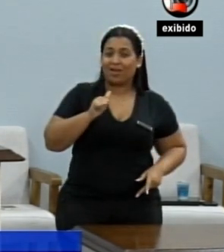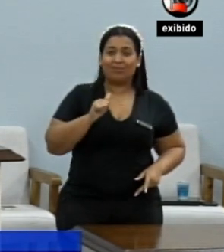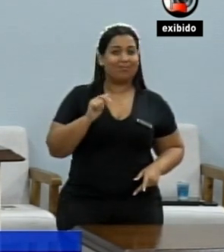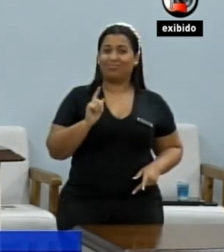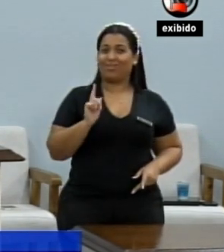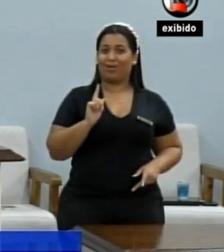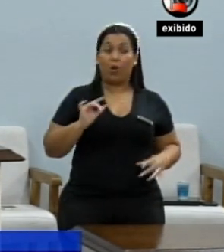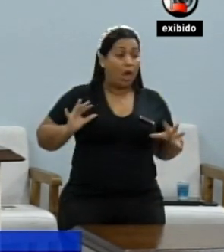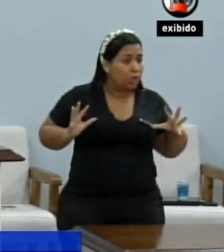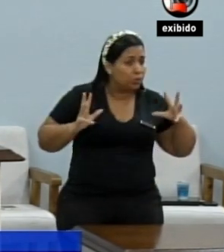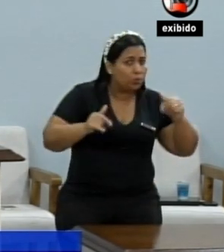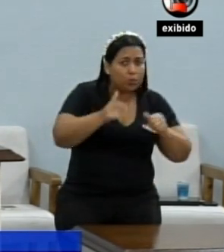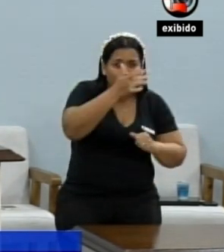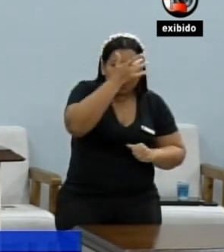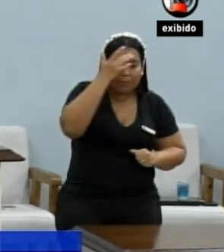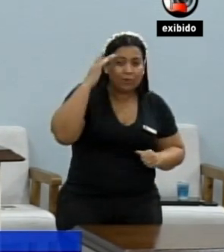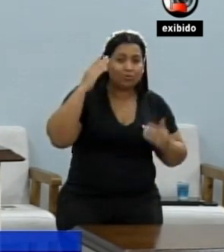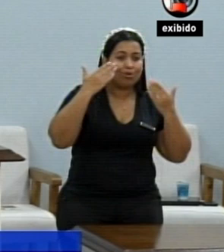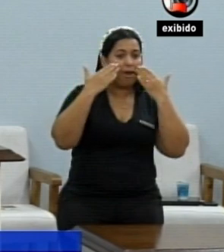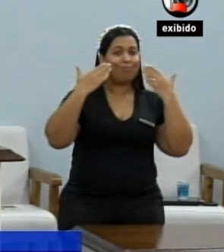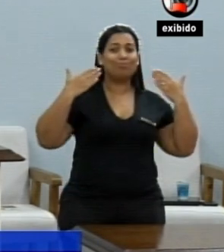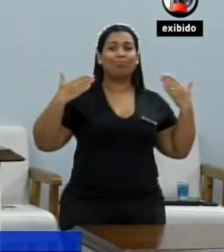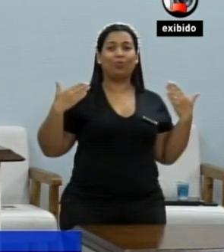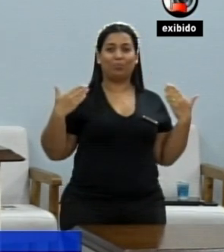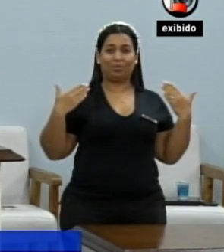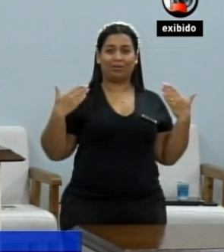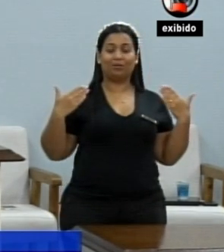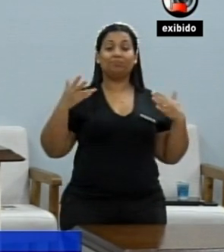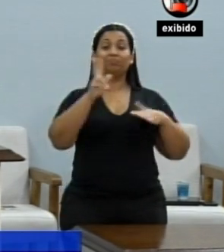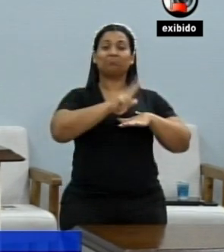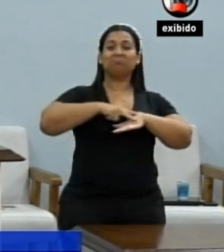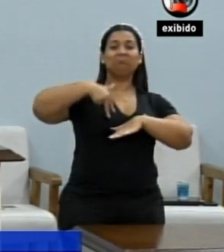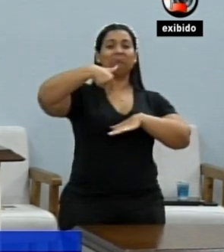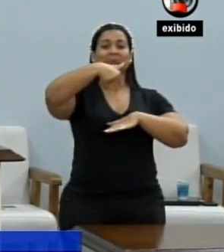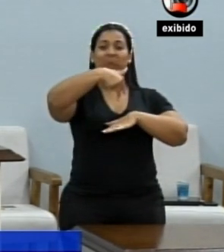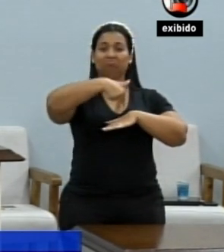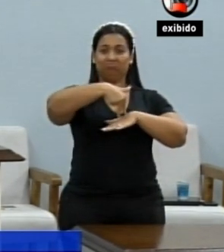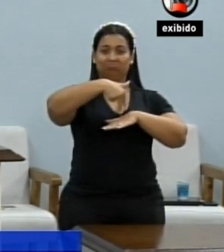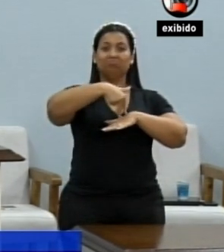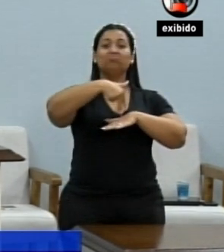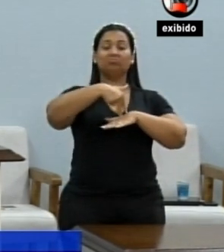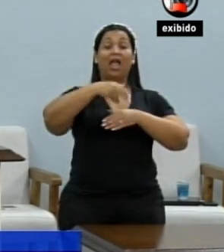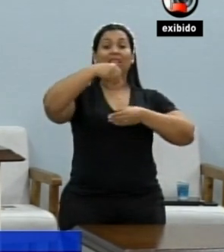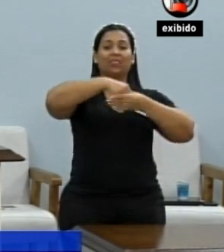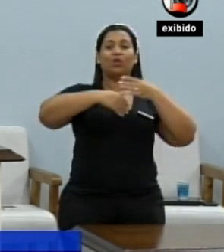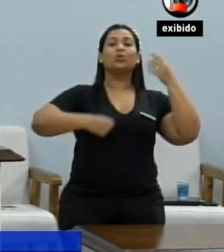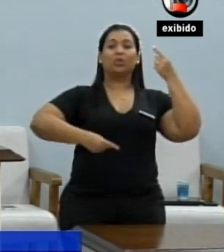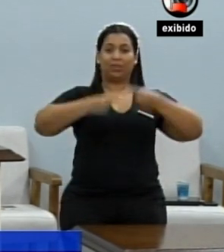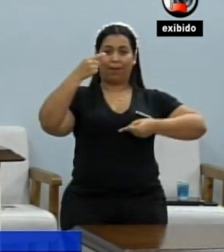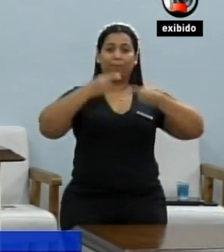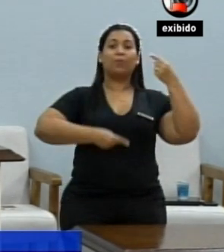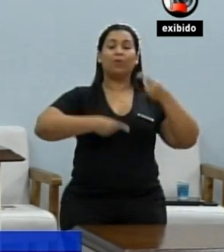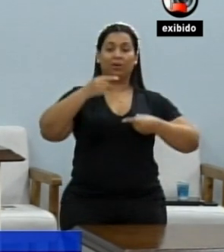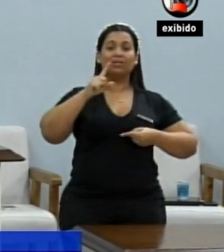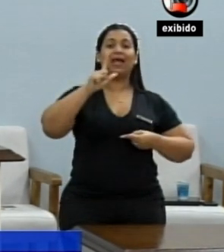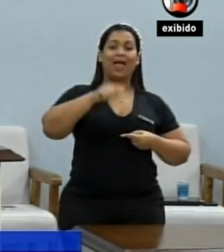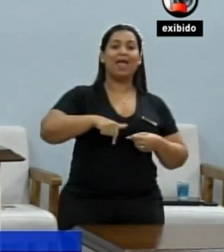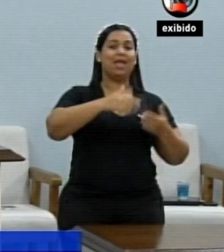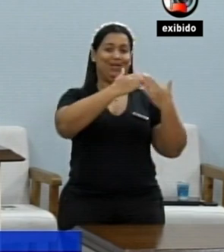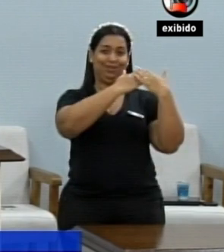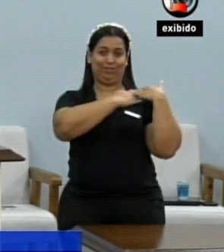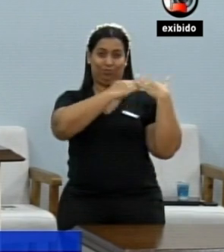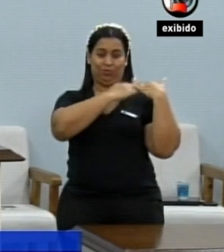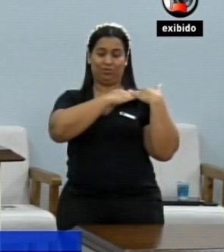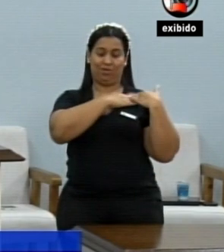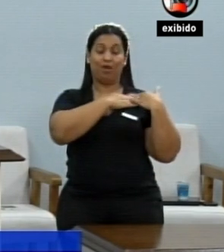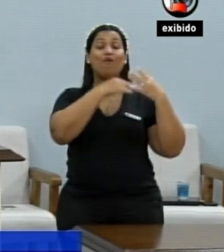Toda pessoa pública que ocupa um cargo público na política é responsável. E